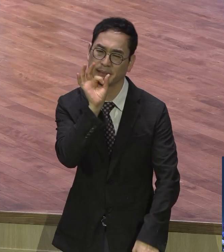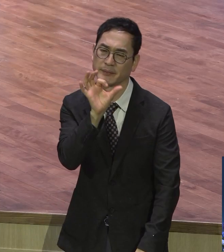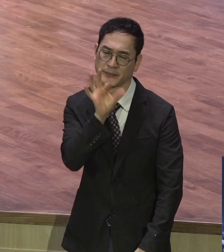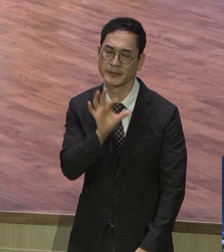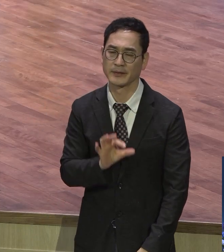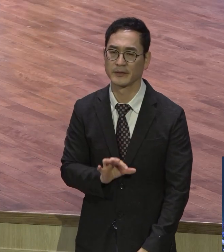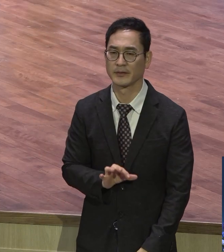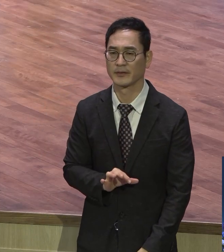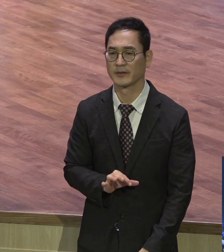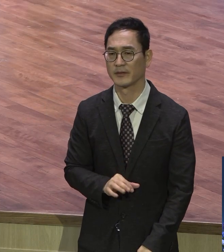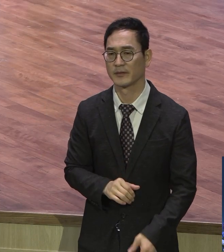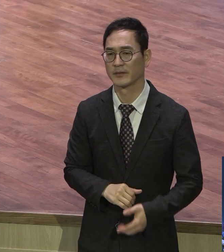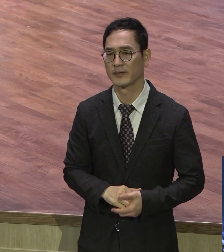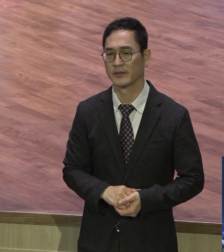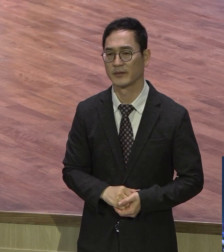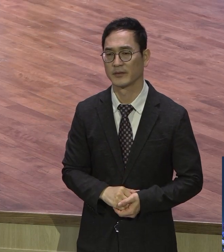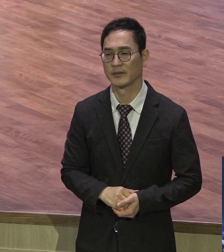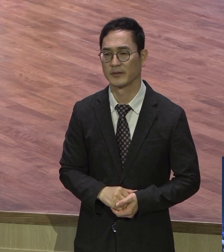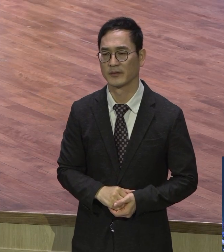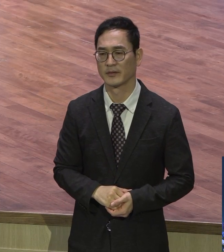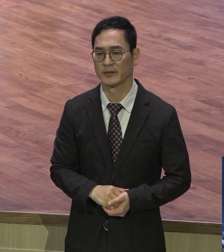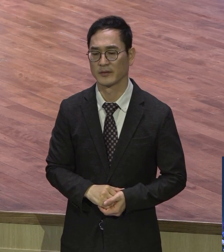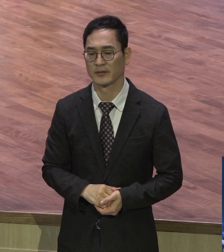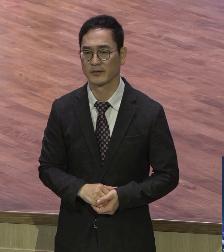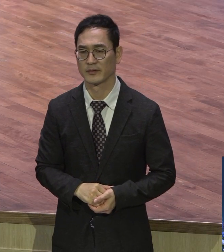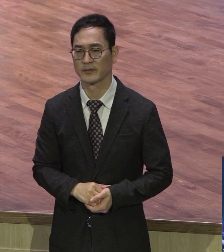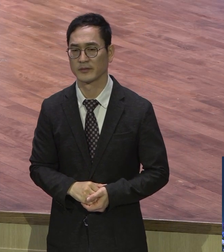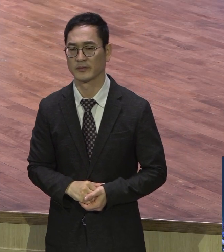말이에요. 예수님에 대한 소문을 15년 동안